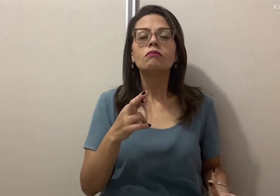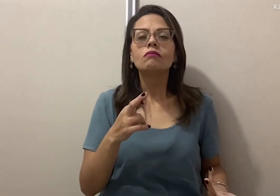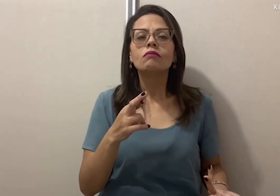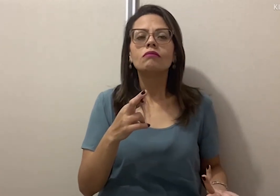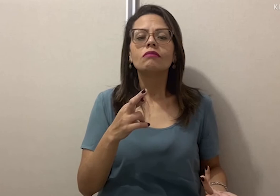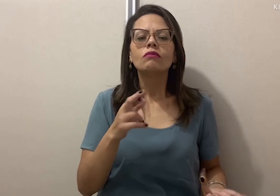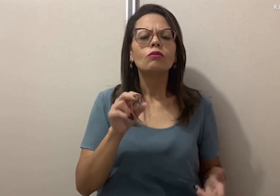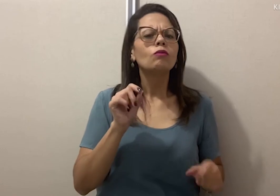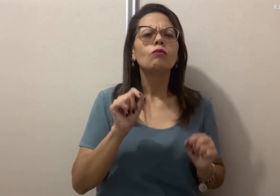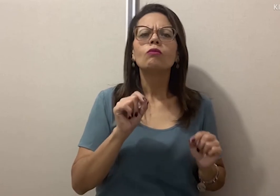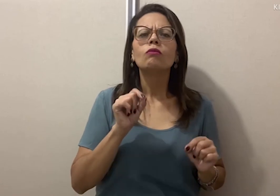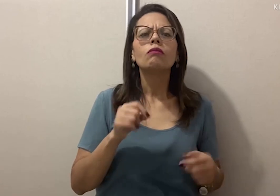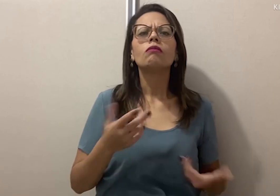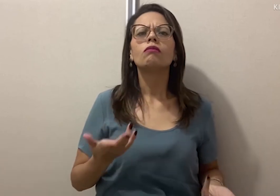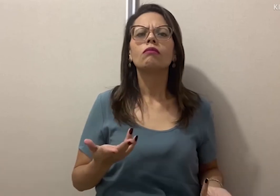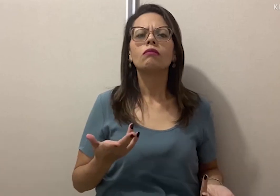Cortar. Mas cortar o quê?